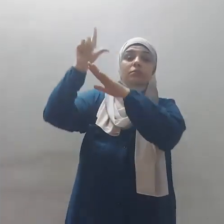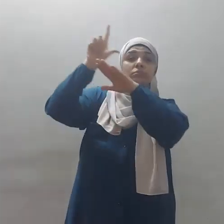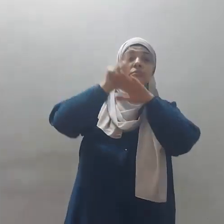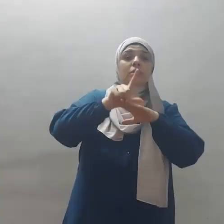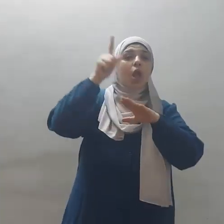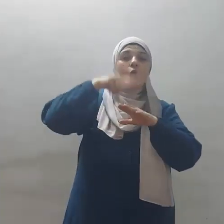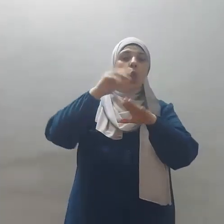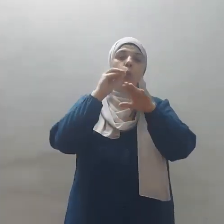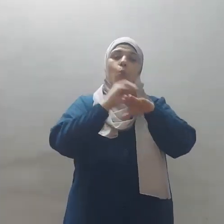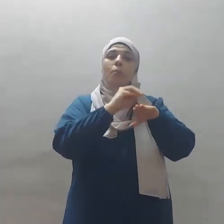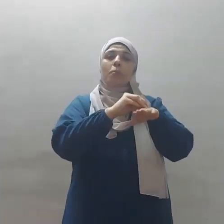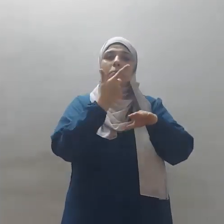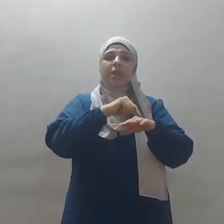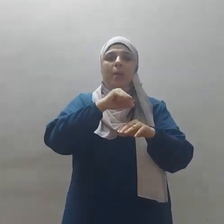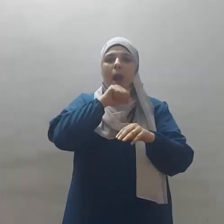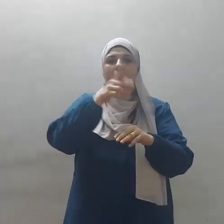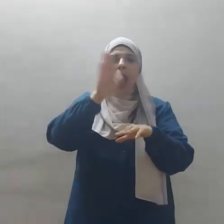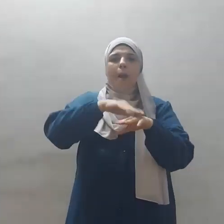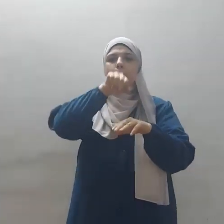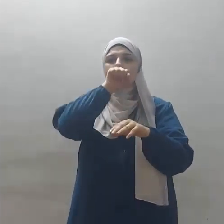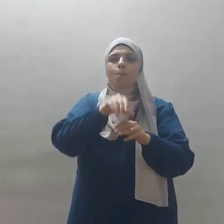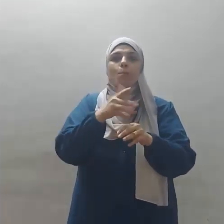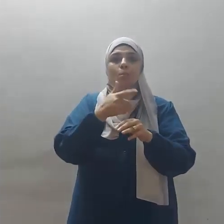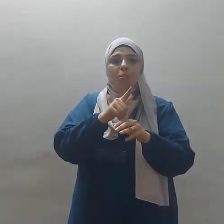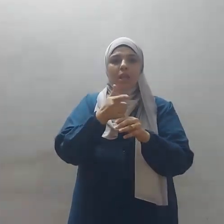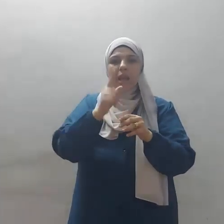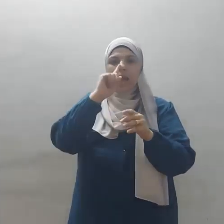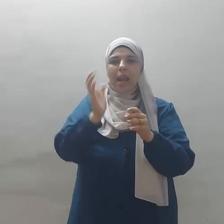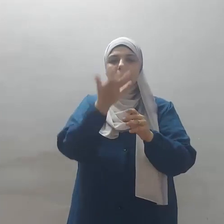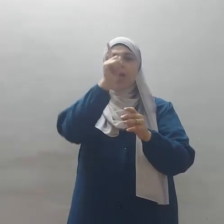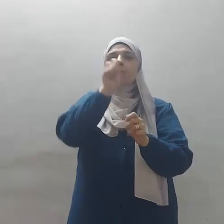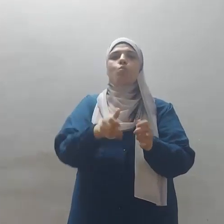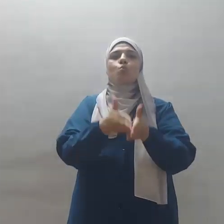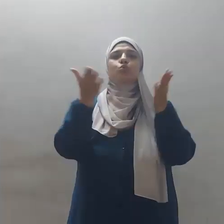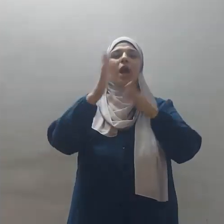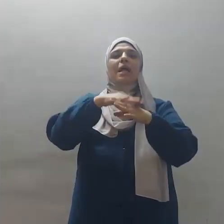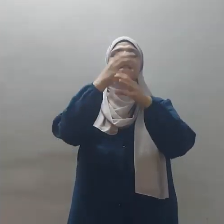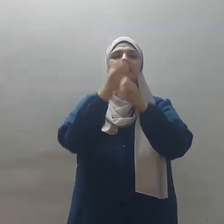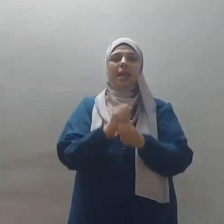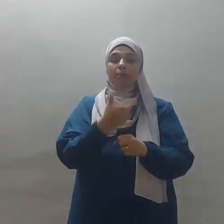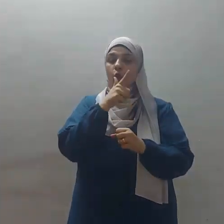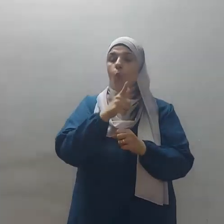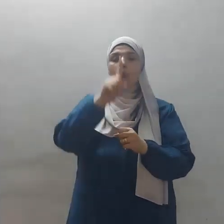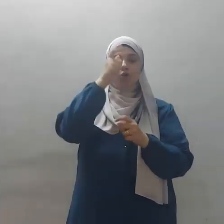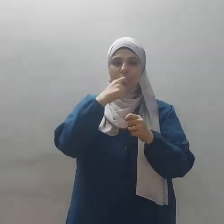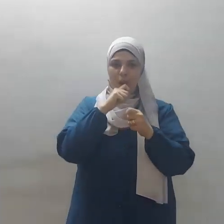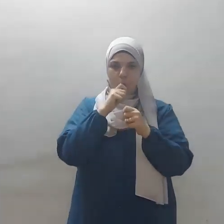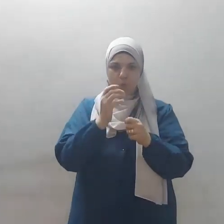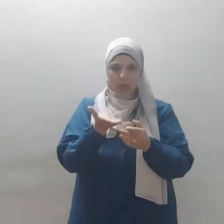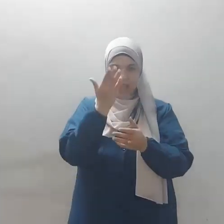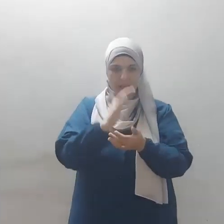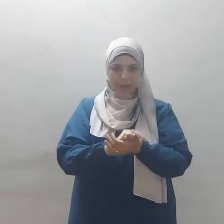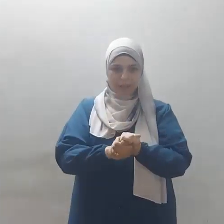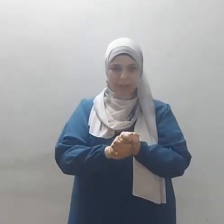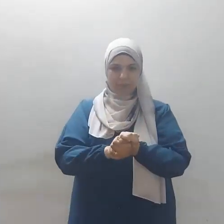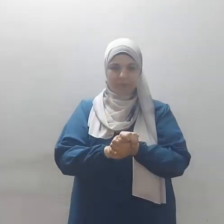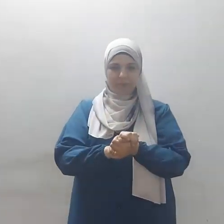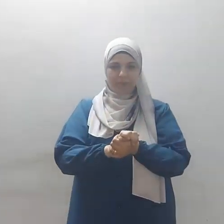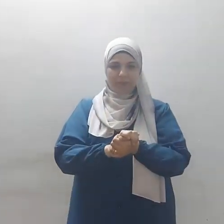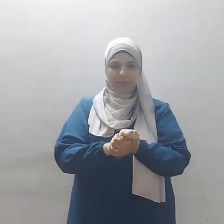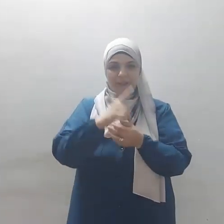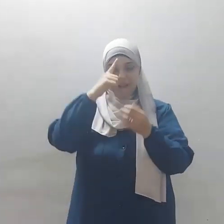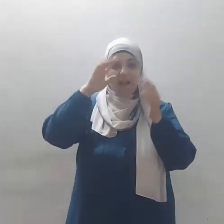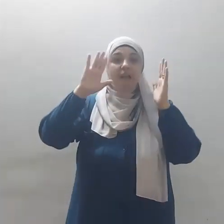على نبيه وكليمه موسى عليه السلام حيث يقول سبحانه